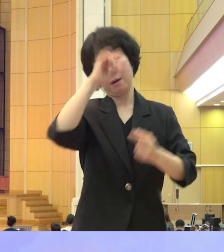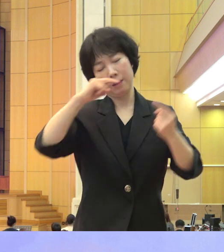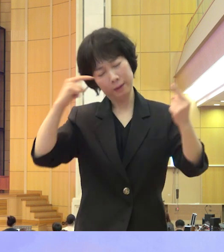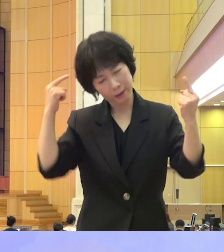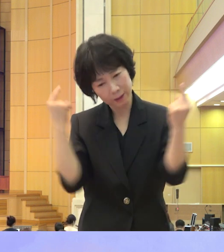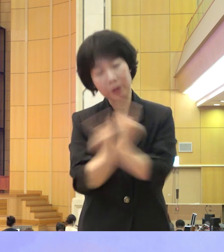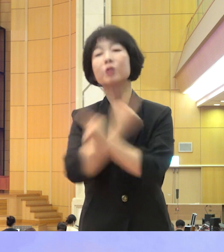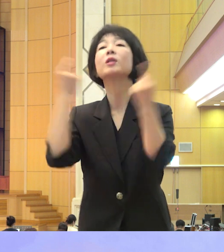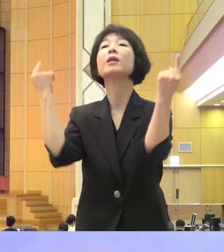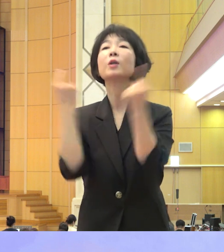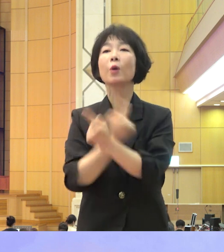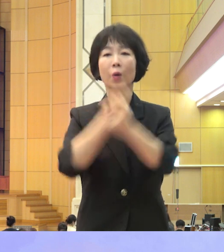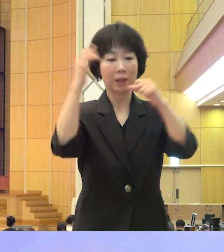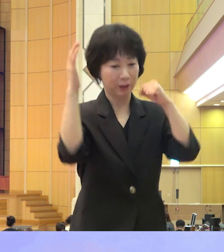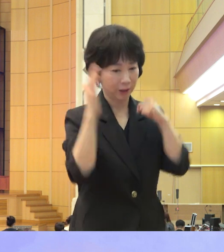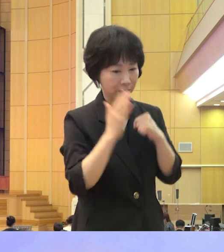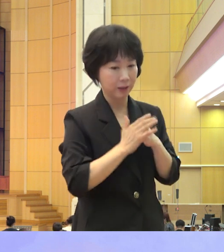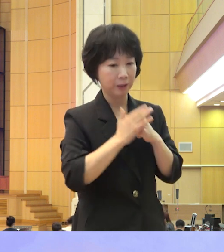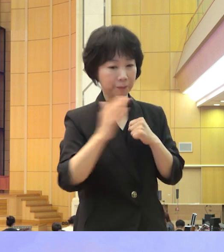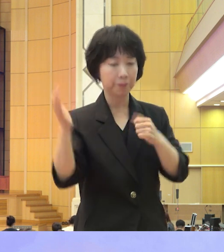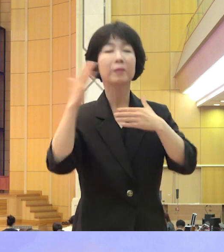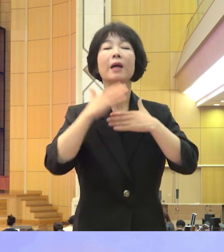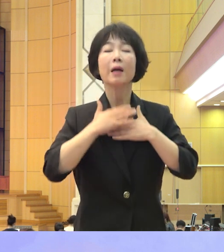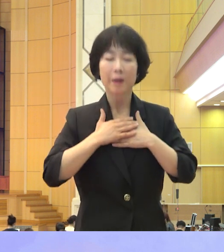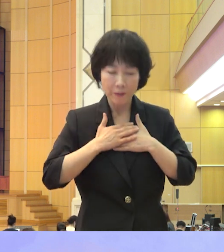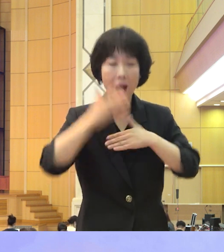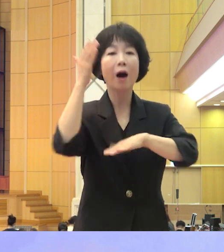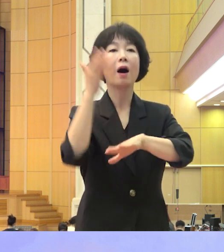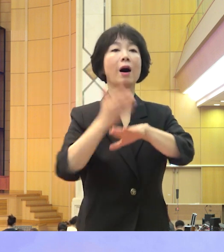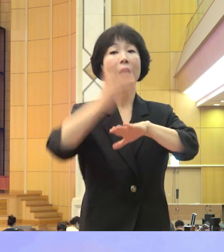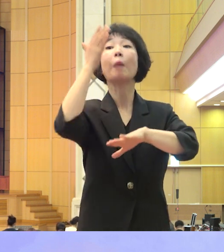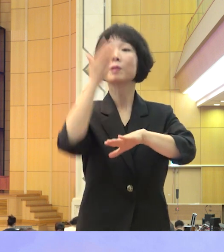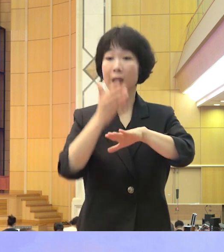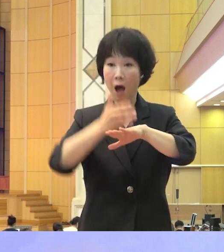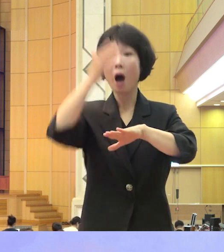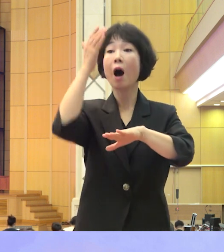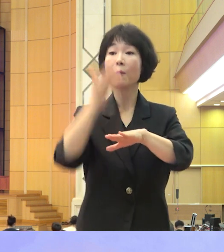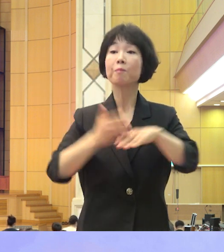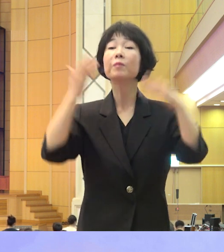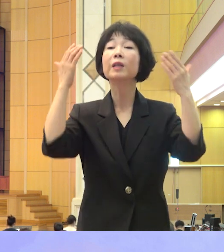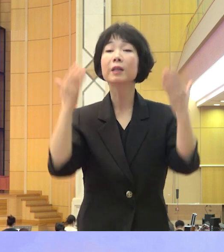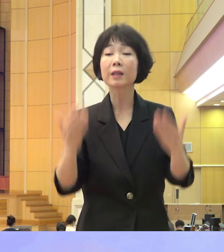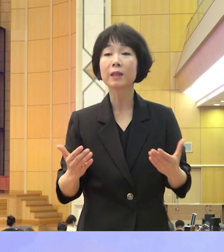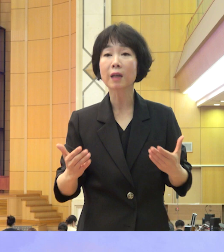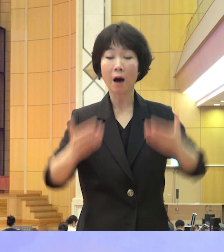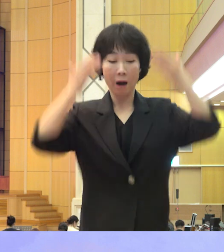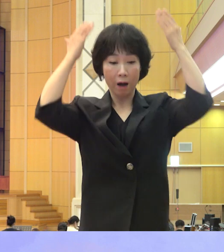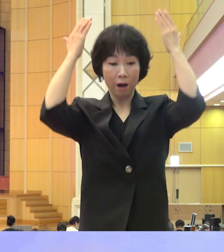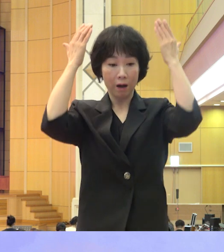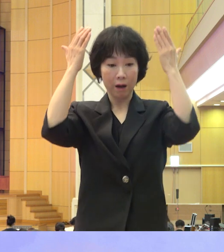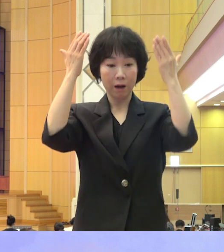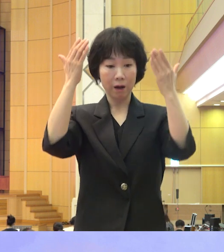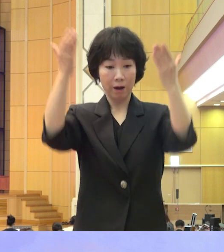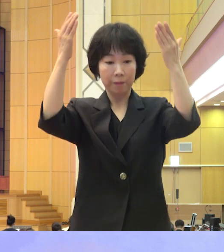주님 나를 치유하시니 나 감사합니다.